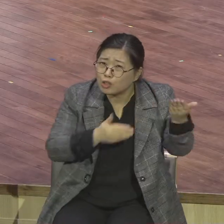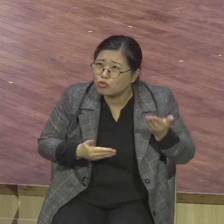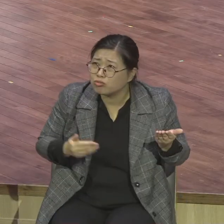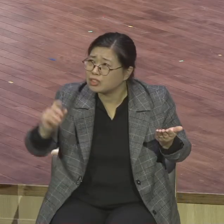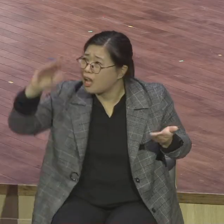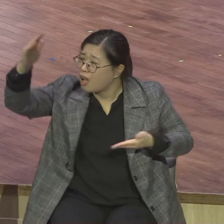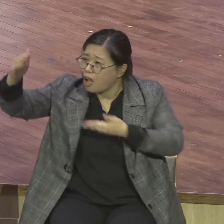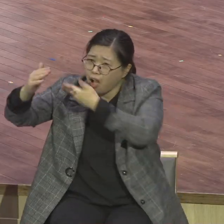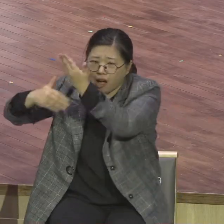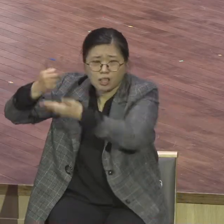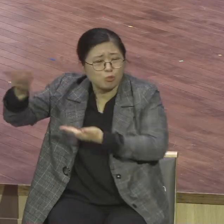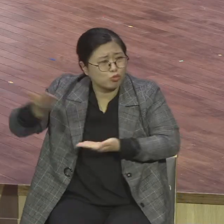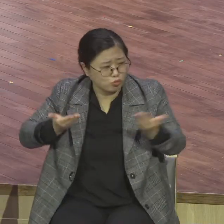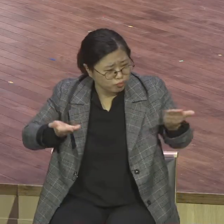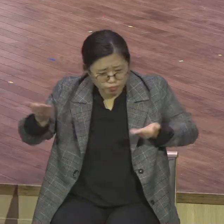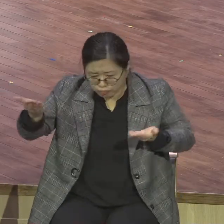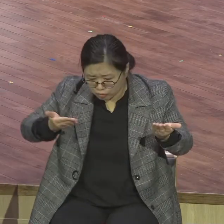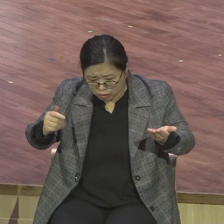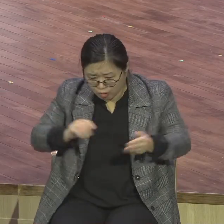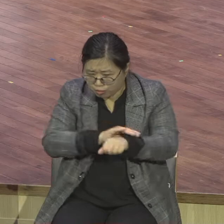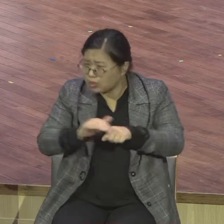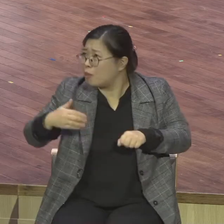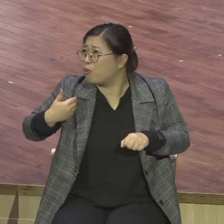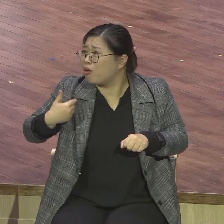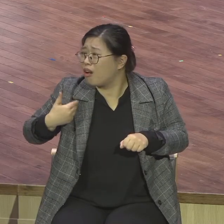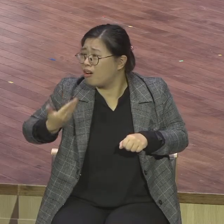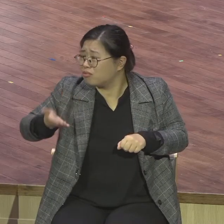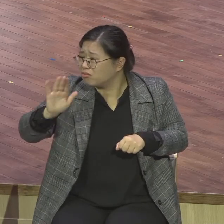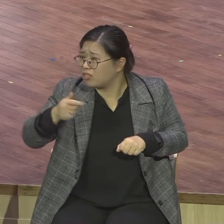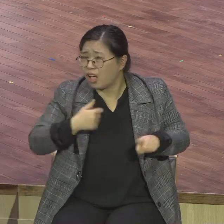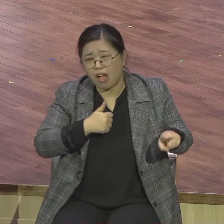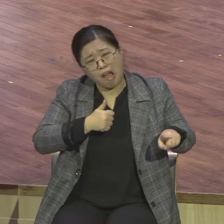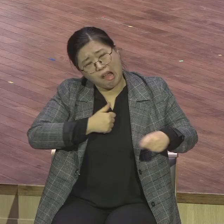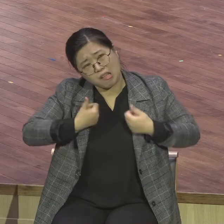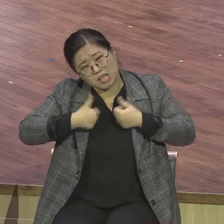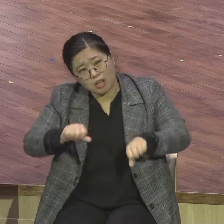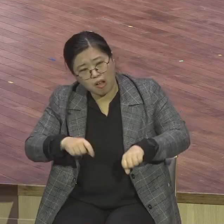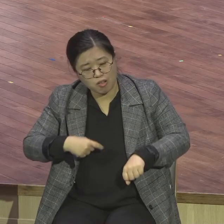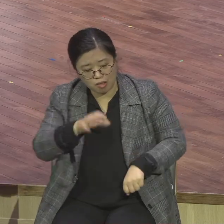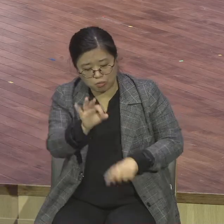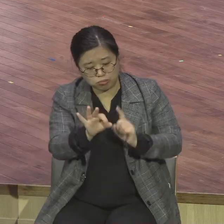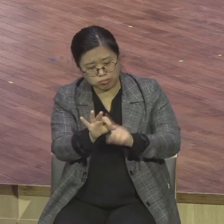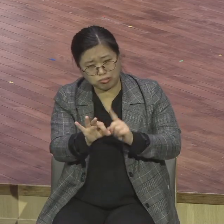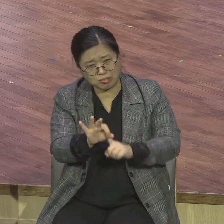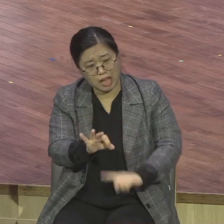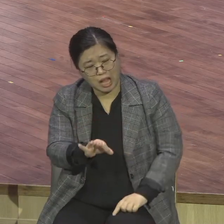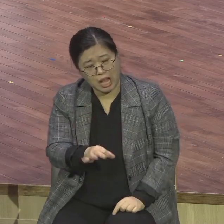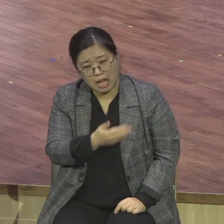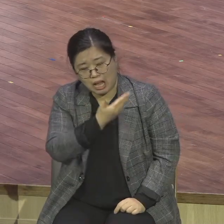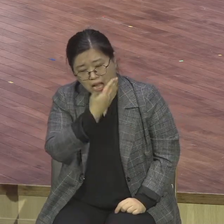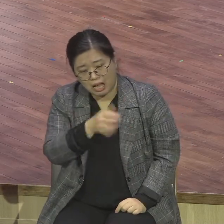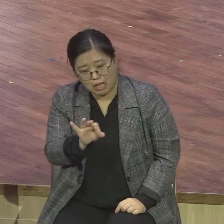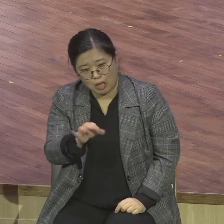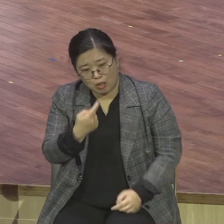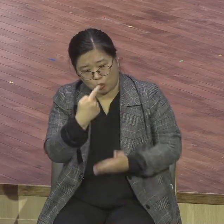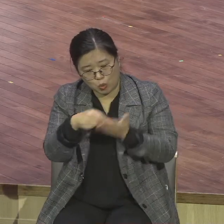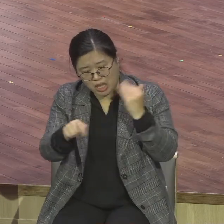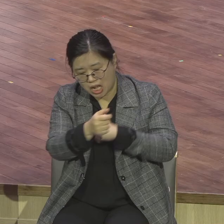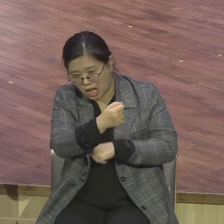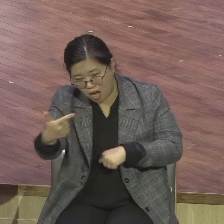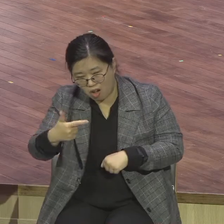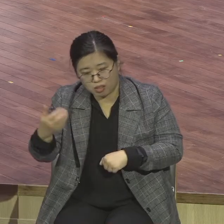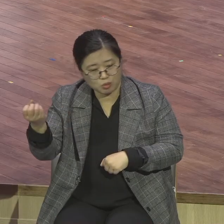와서 어림이 왔는데 막 자존심도 상하고 물질도 손해보고 엄청나게 이제 내일을 알지 못할